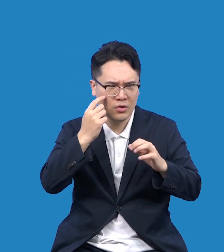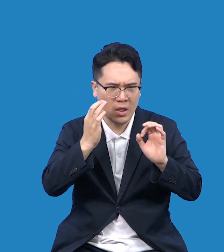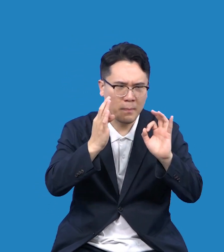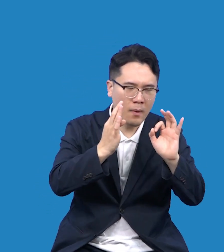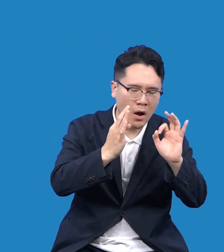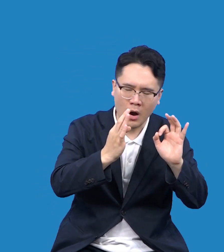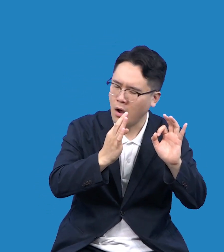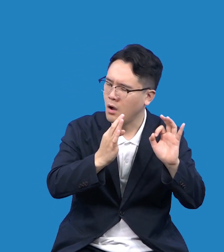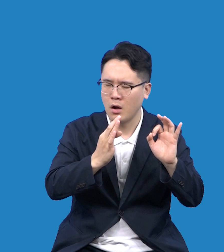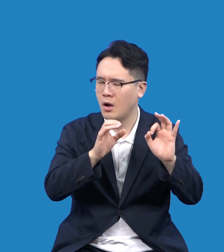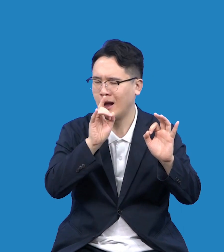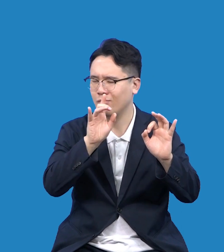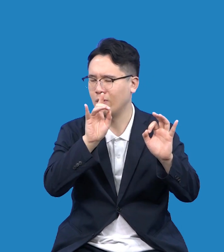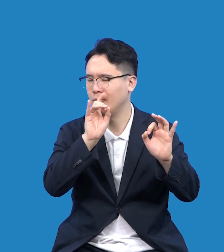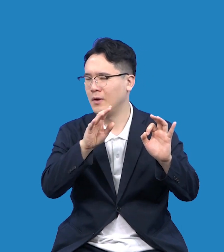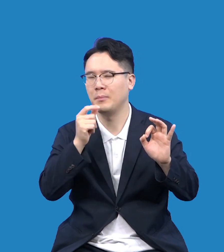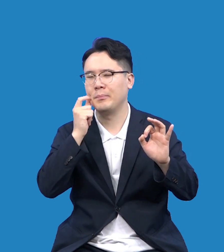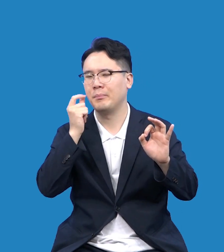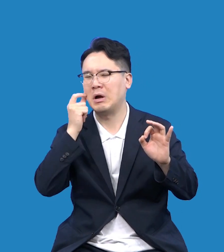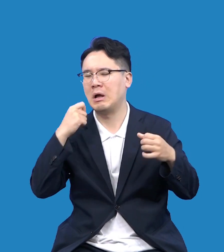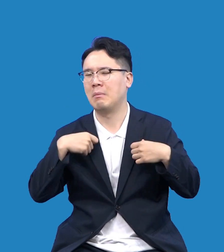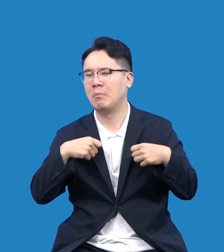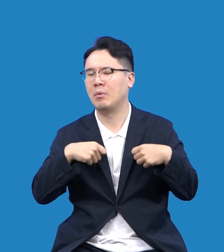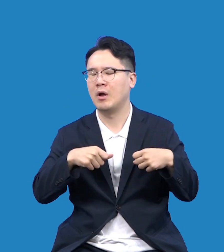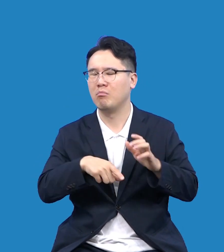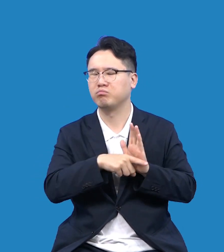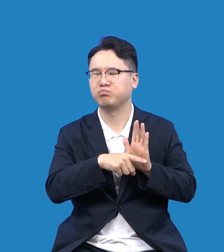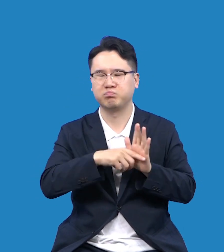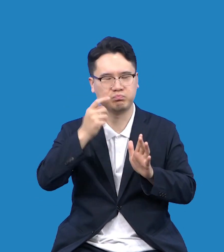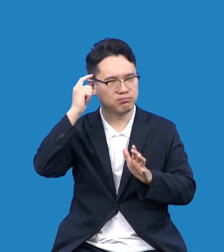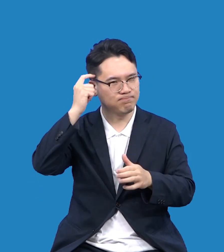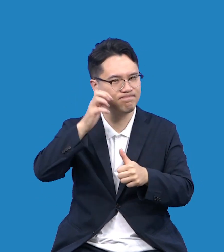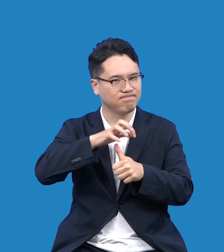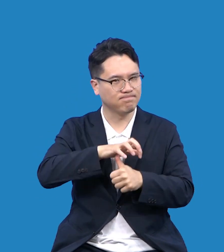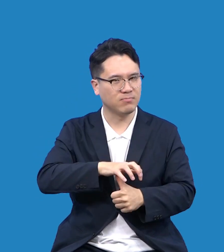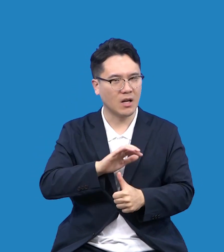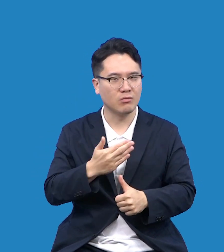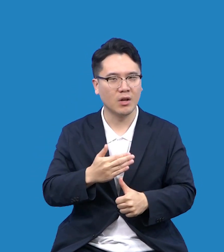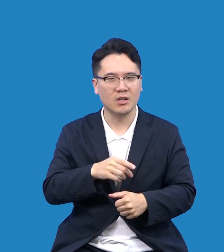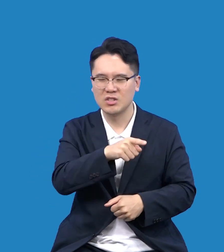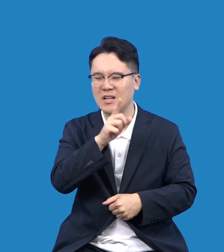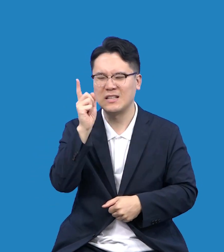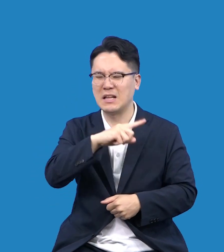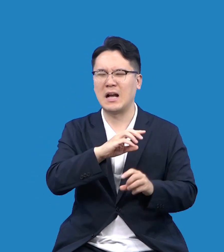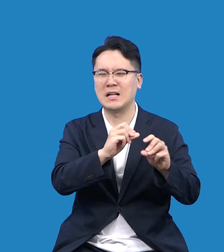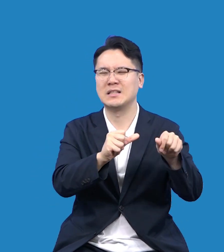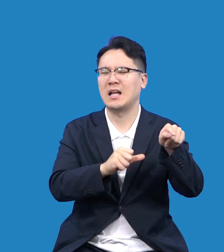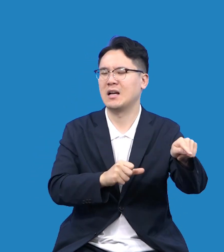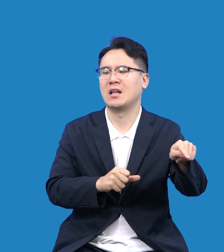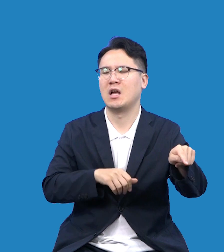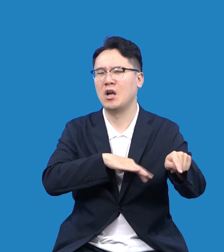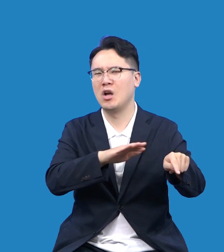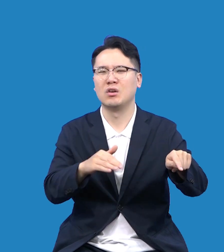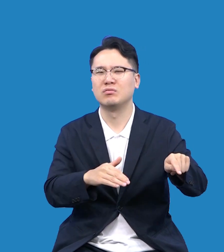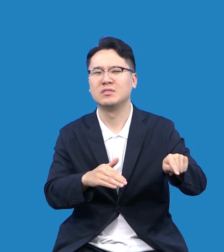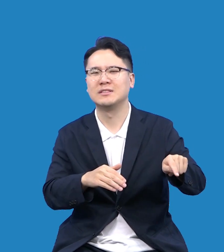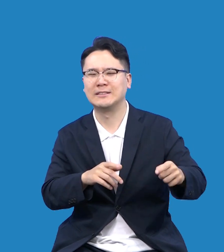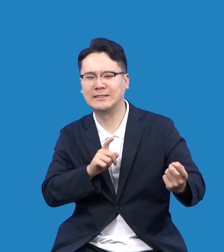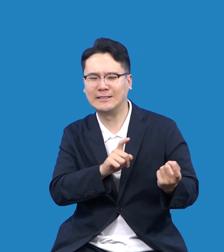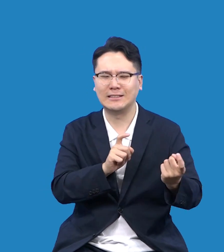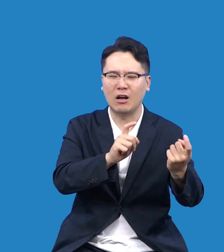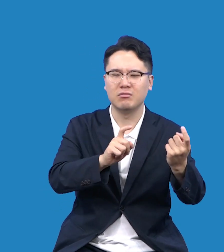것입니다. 그것은 사용할 수 없는 악한 땅이라고, 거기서 우리가 싸워야 할 대상은